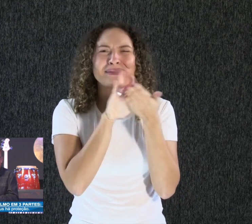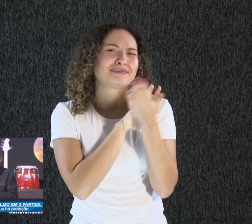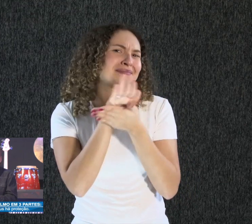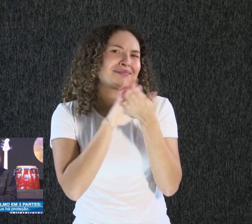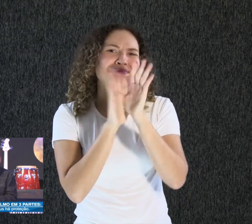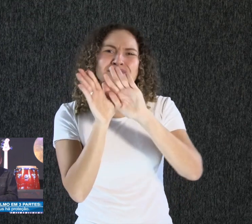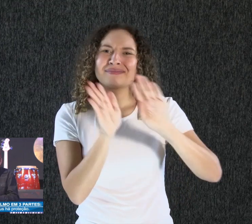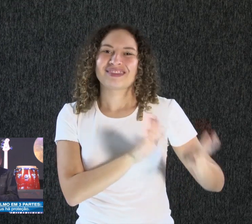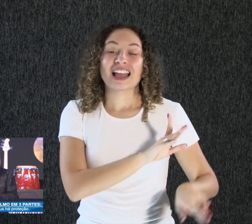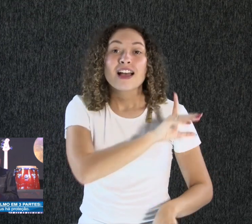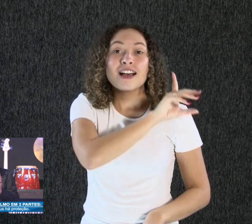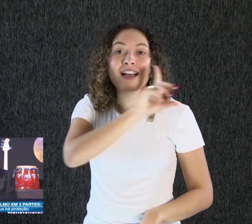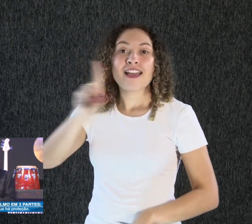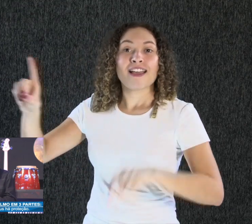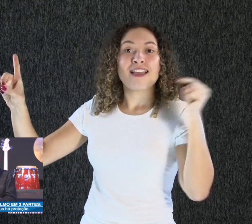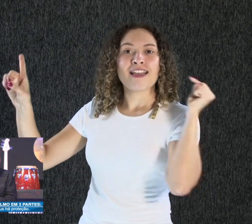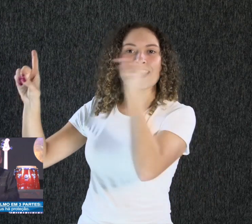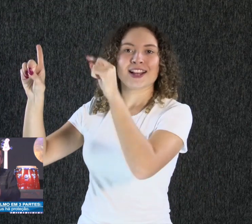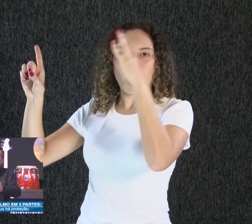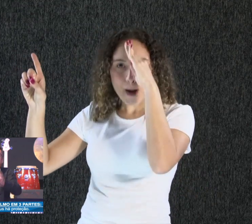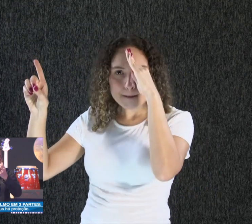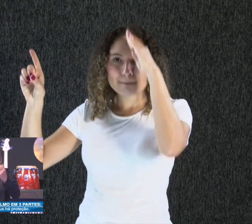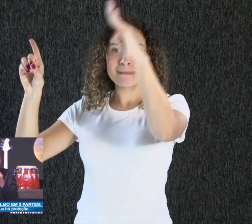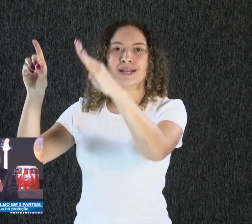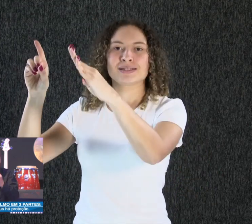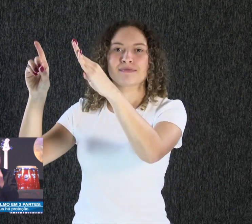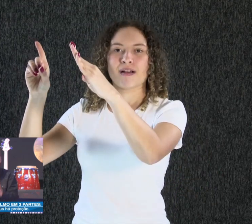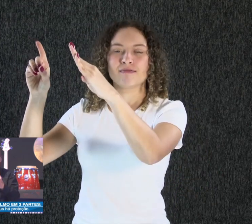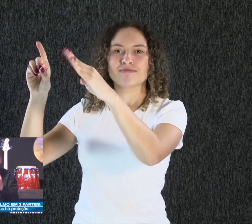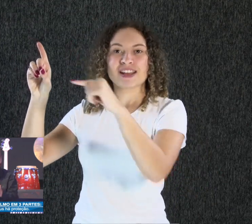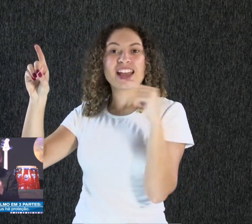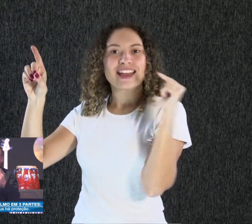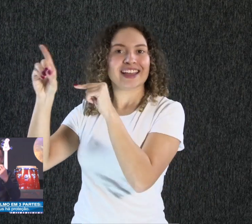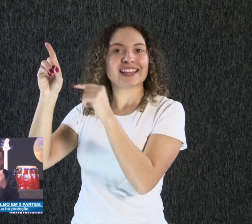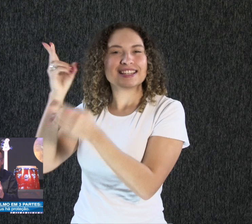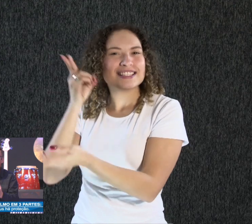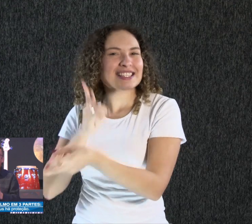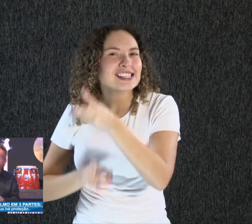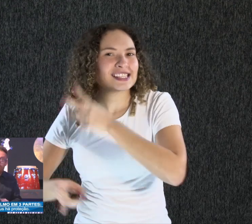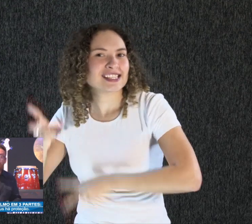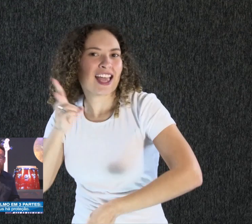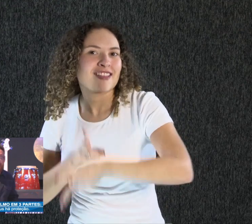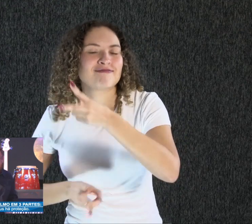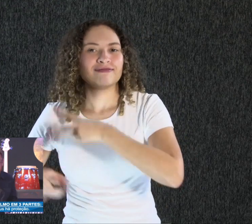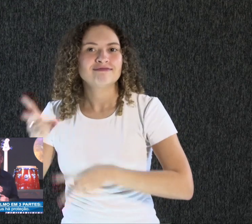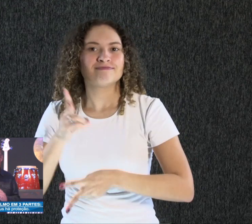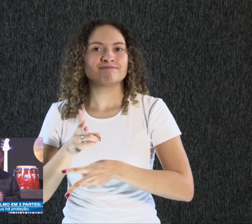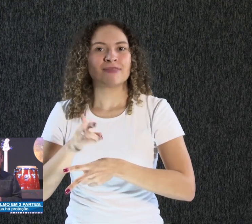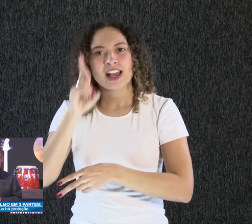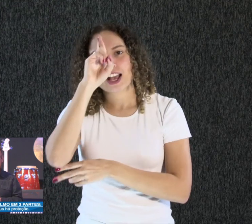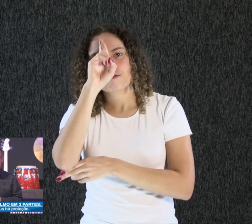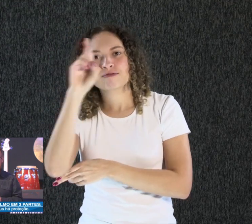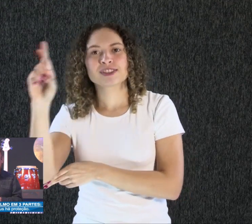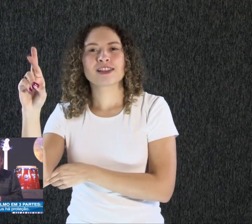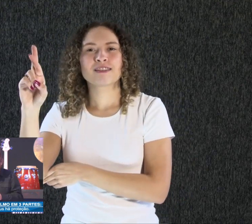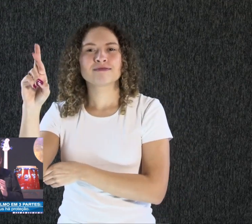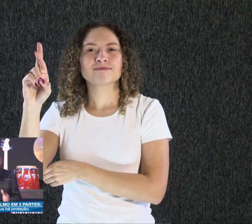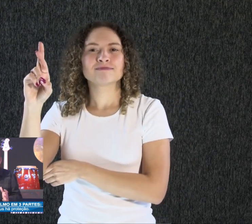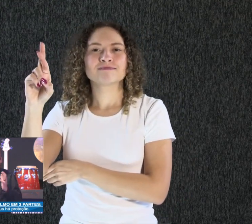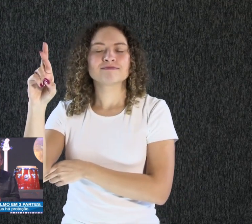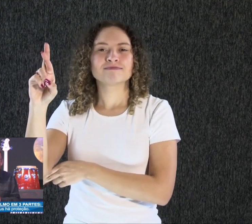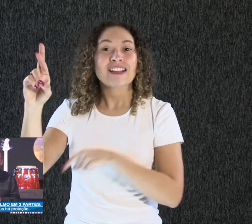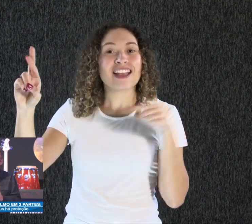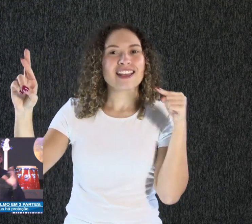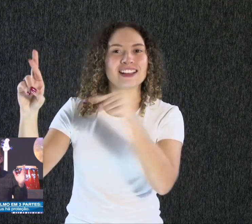do inferno que possa te destruir, porque Ele é aquele que te livra do laço do passarinheiro. É o